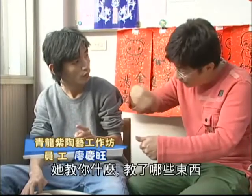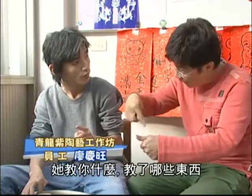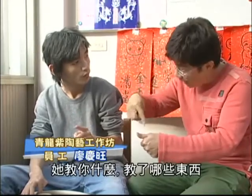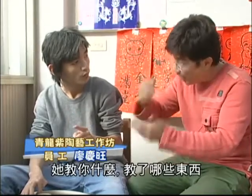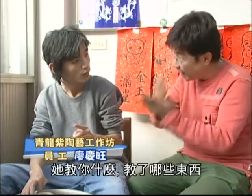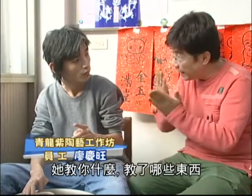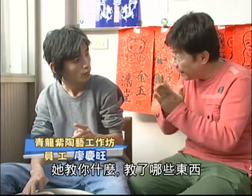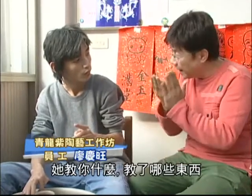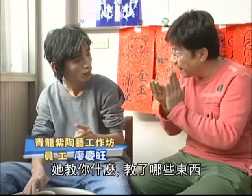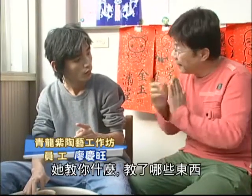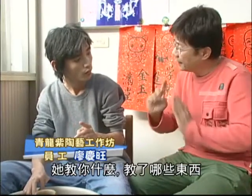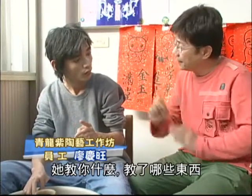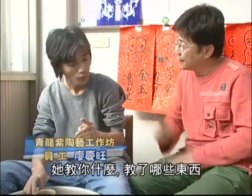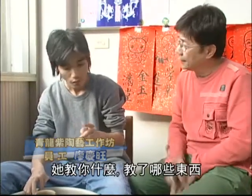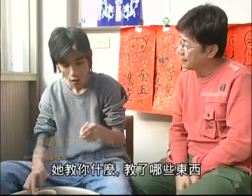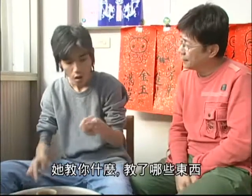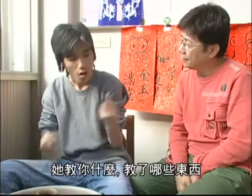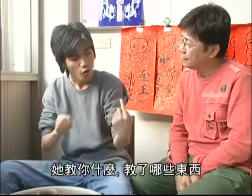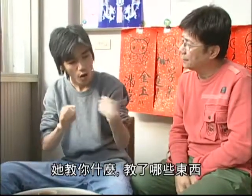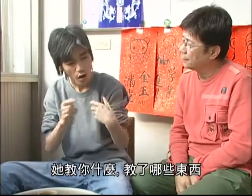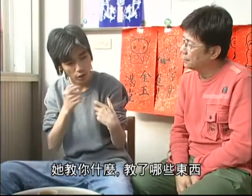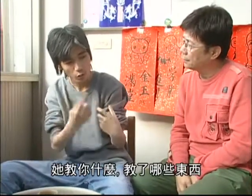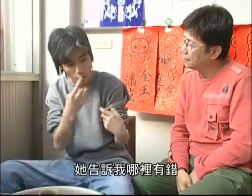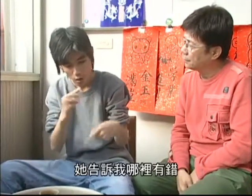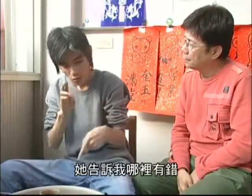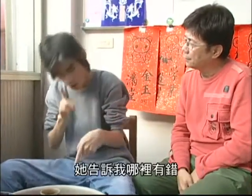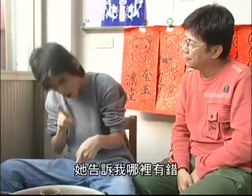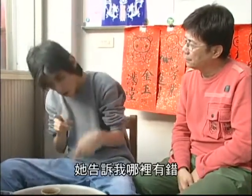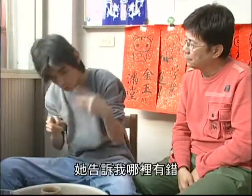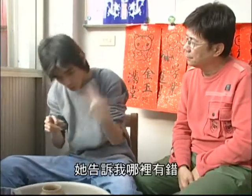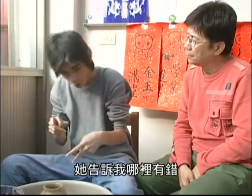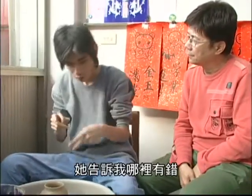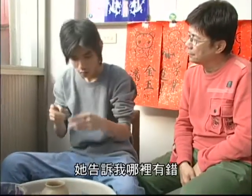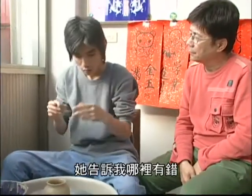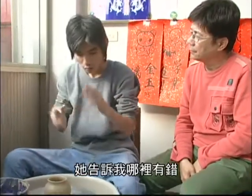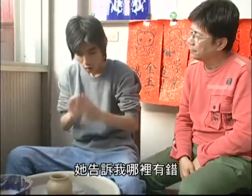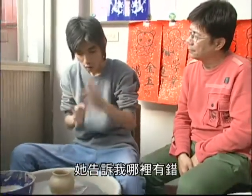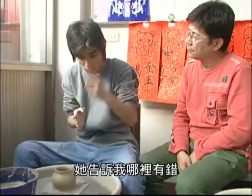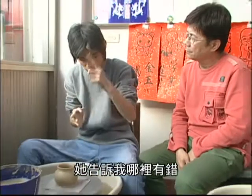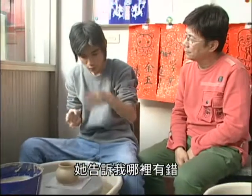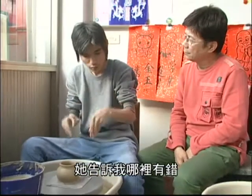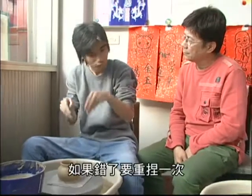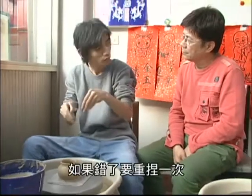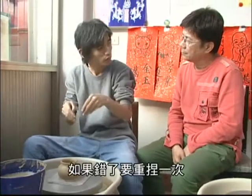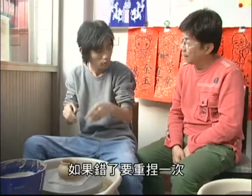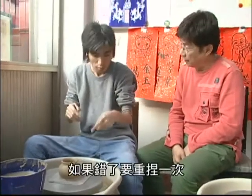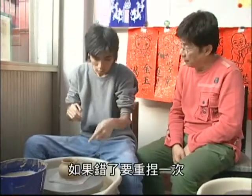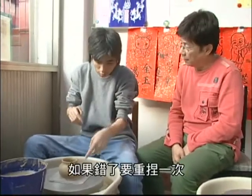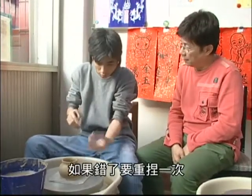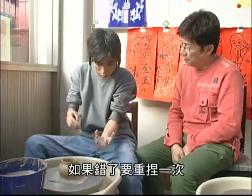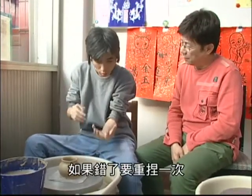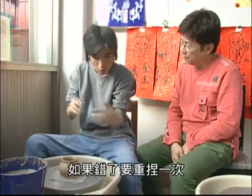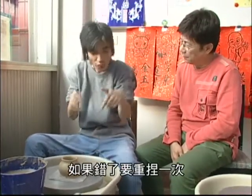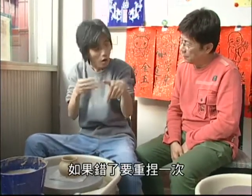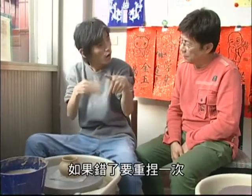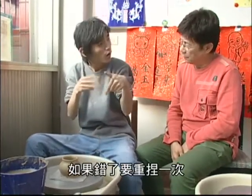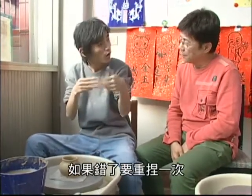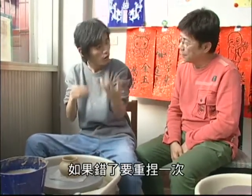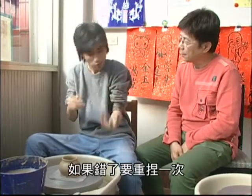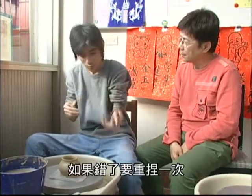什么？教了哪些东西啊？他告诉我哪里有错。如果错了要重捏一次，做